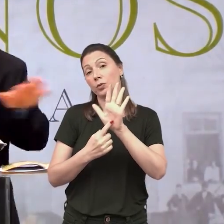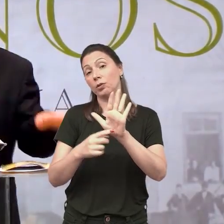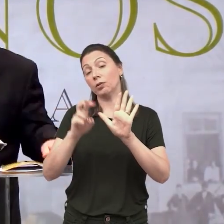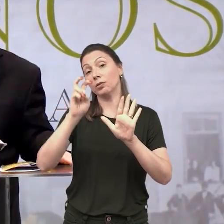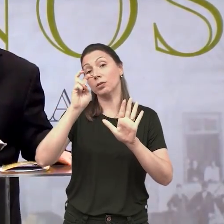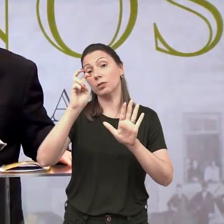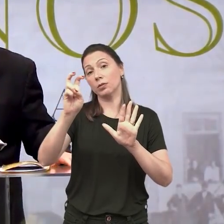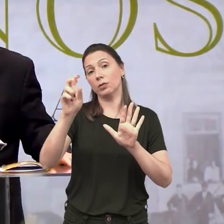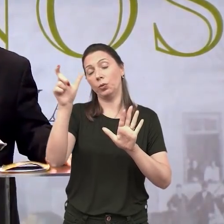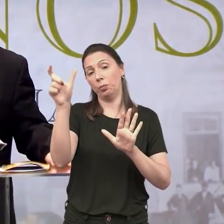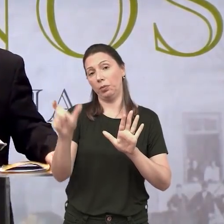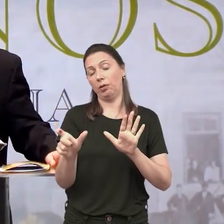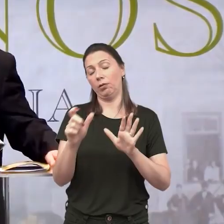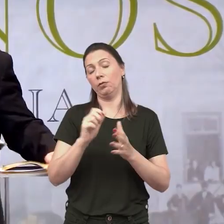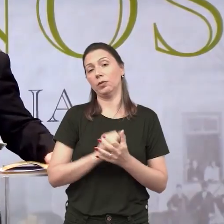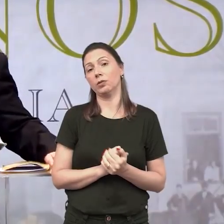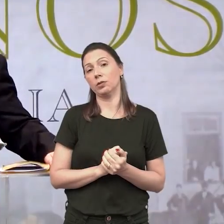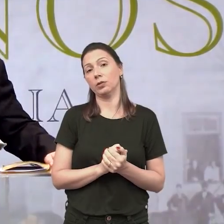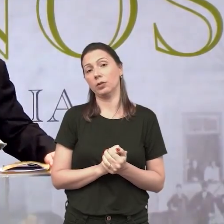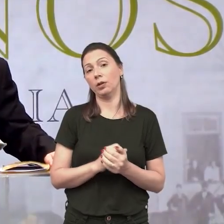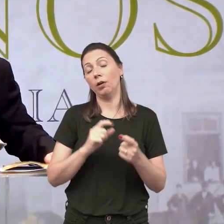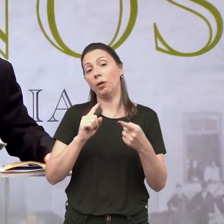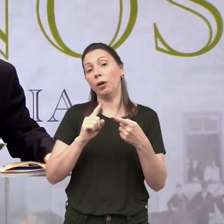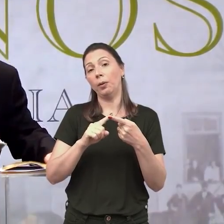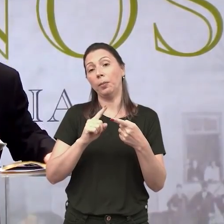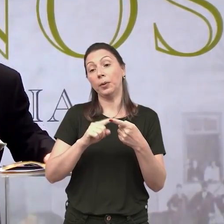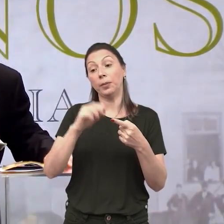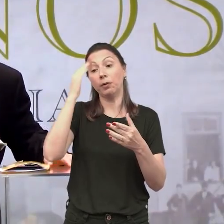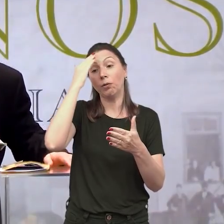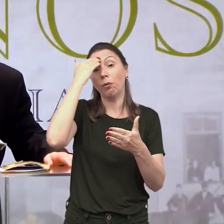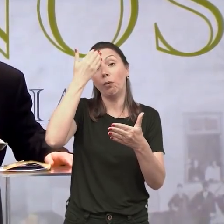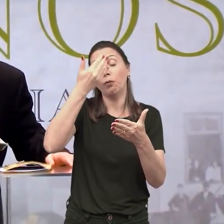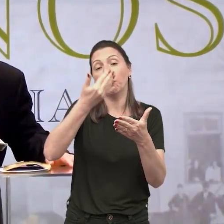5 palavras-chave nesses 2 versículos. Primeiro, confia